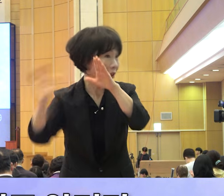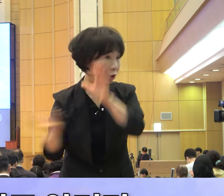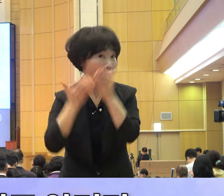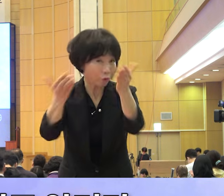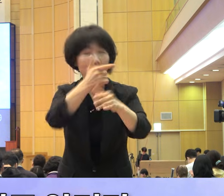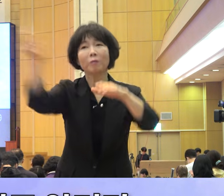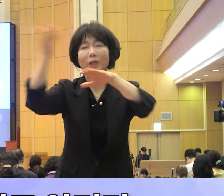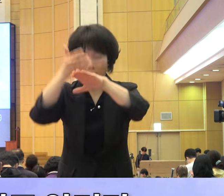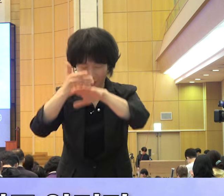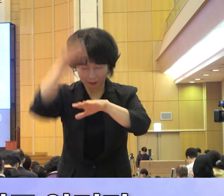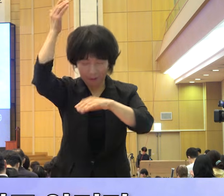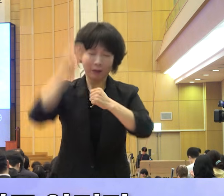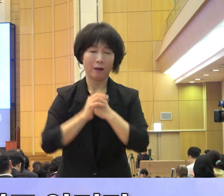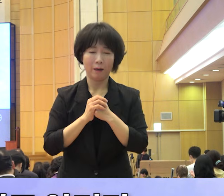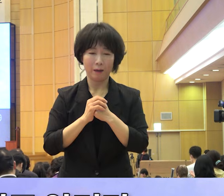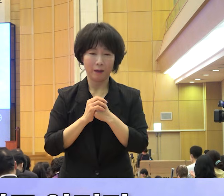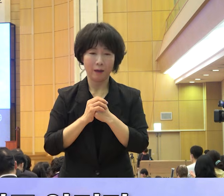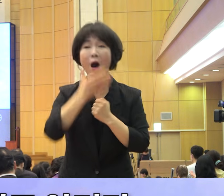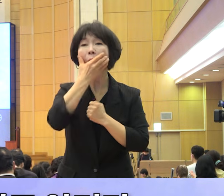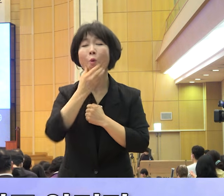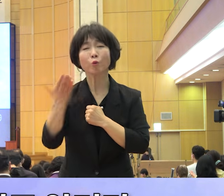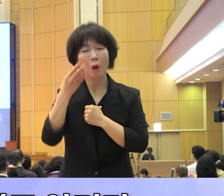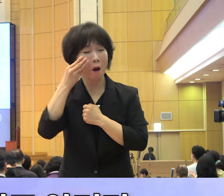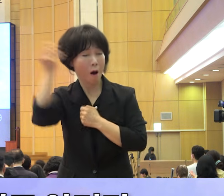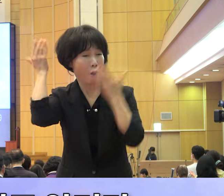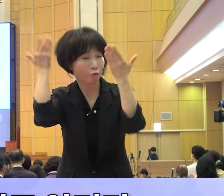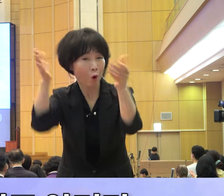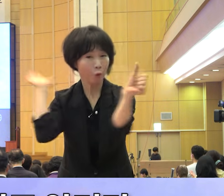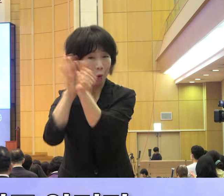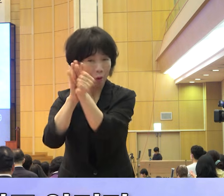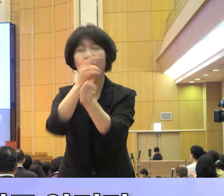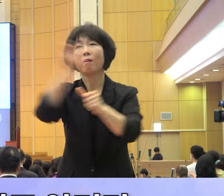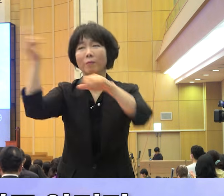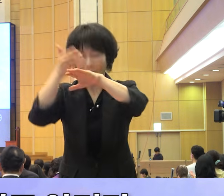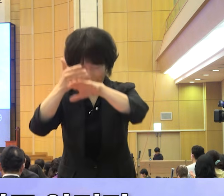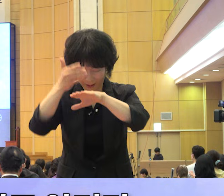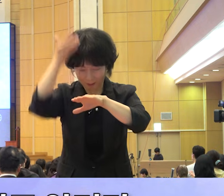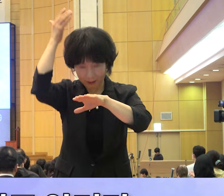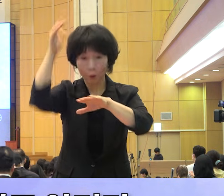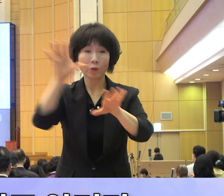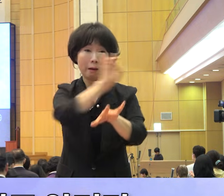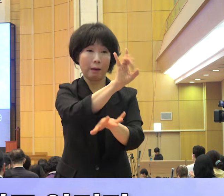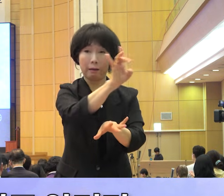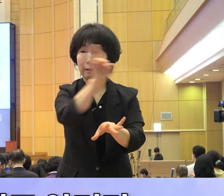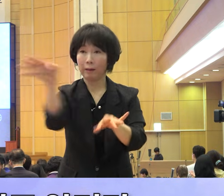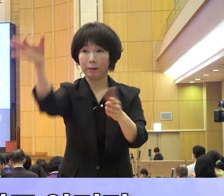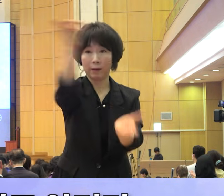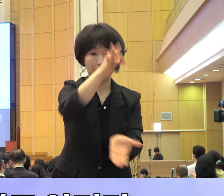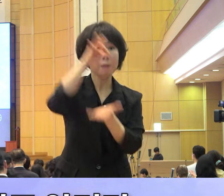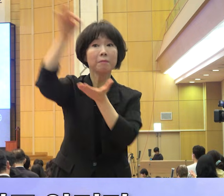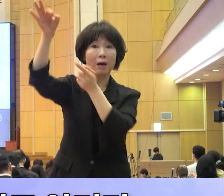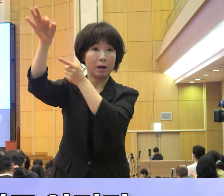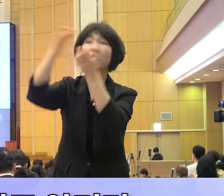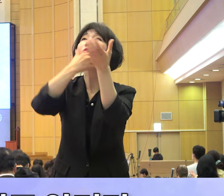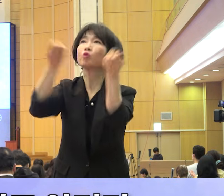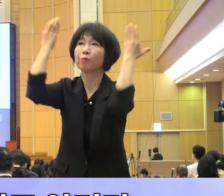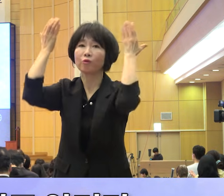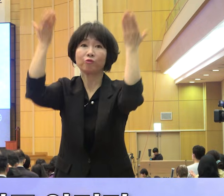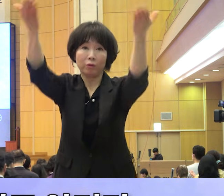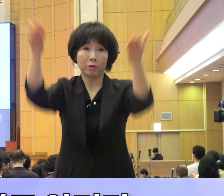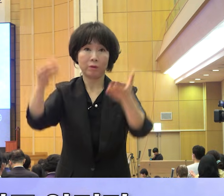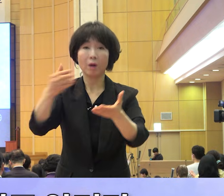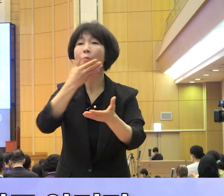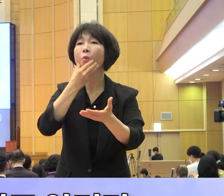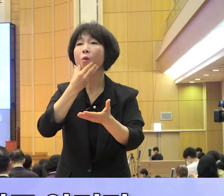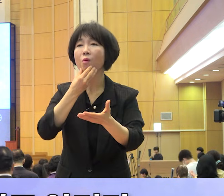들어주시니 감사합니다. 복되게 하시니 감사합니다. 주님 앞에 드린 예물 위에 축복합니다.